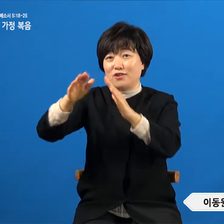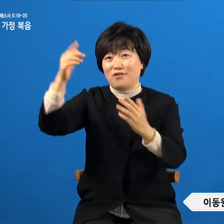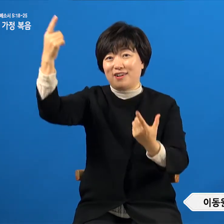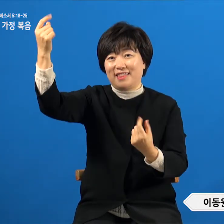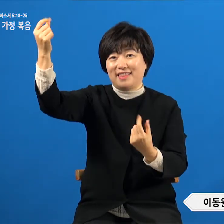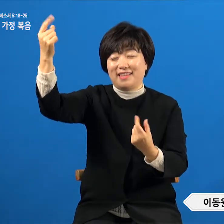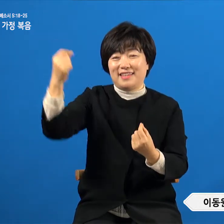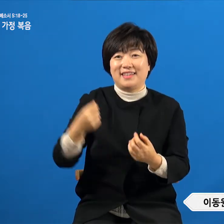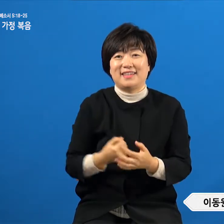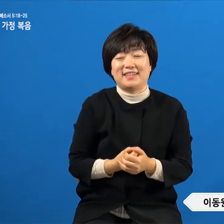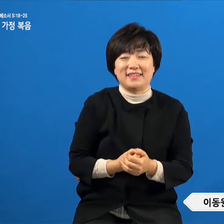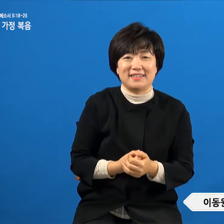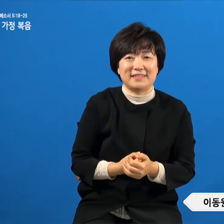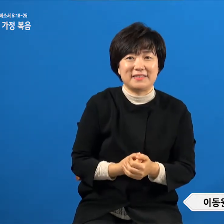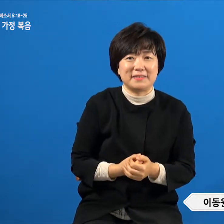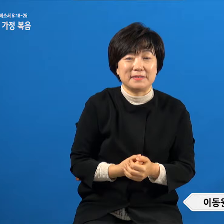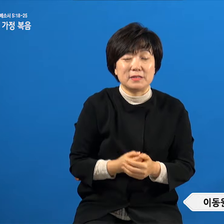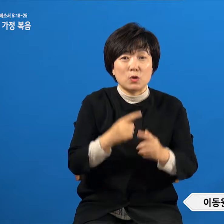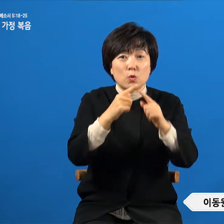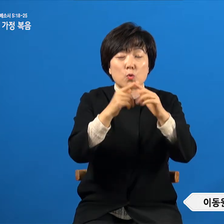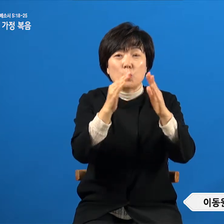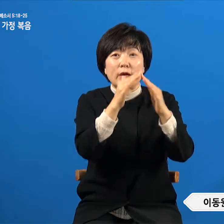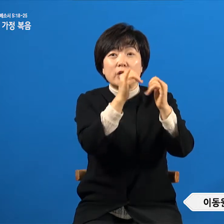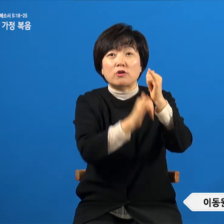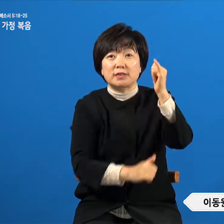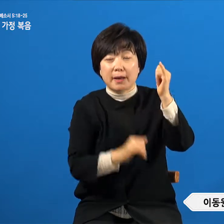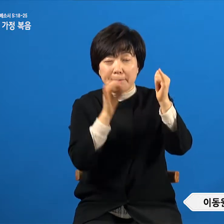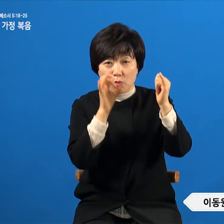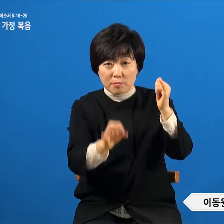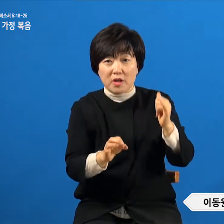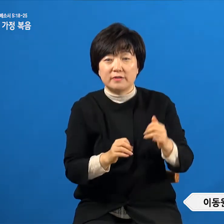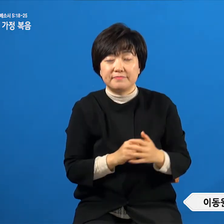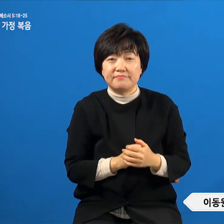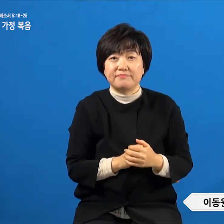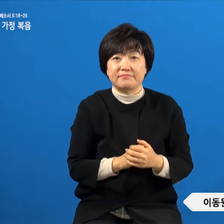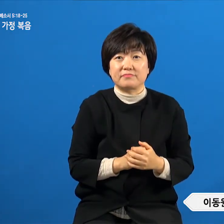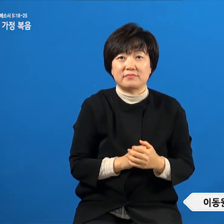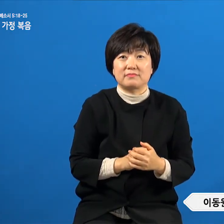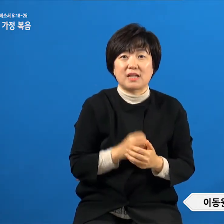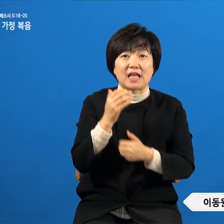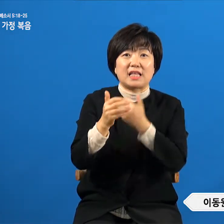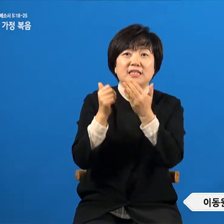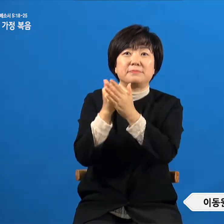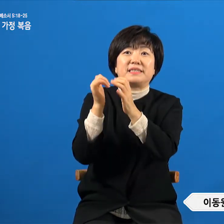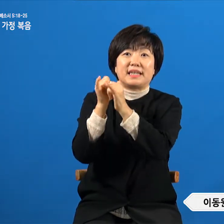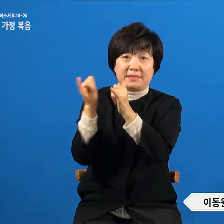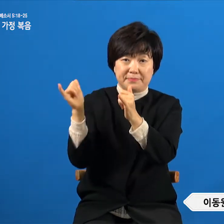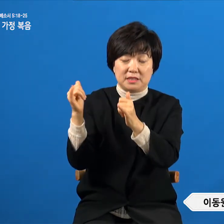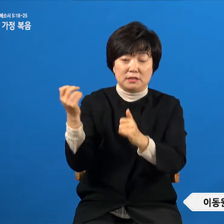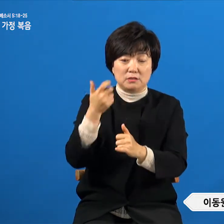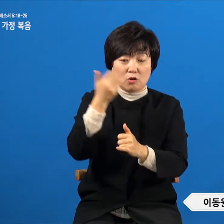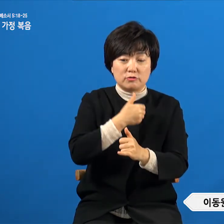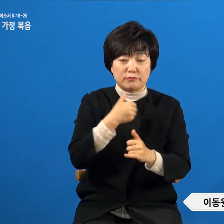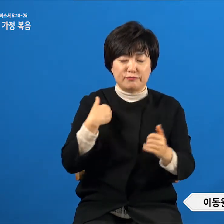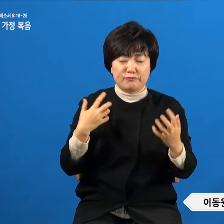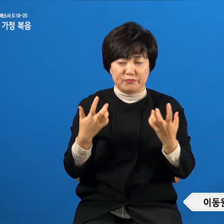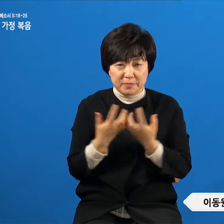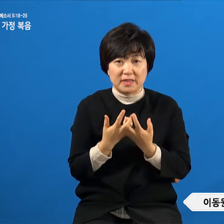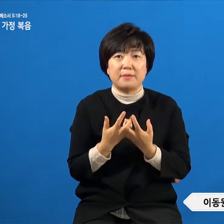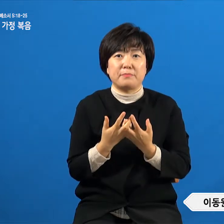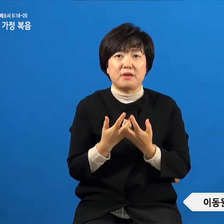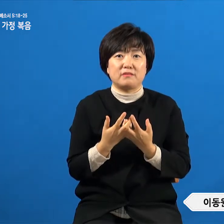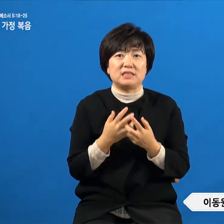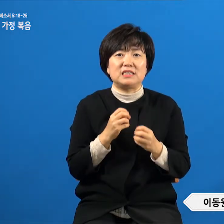그림이 아니겠습니까? 우리가 교회 역사를 보면 하나님의 사람들이 성령에